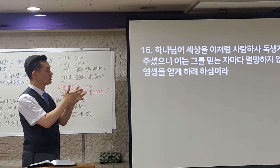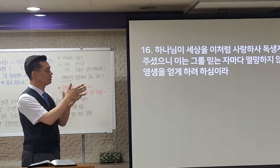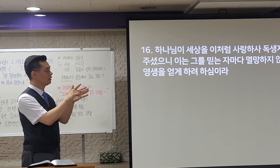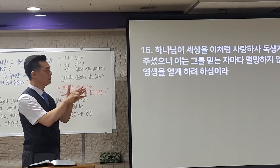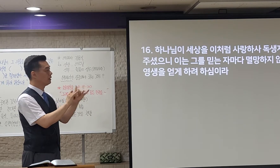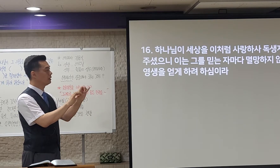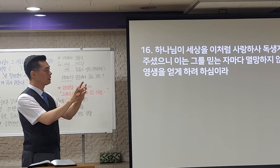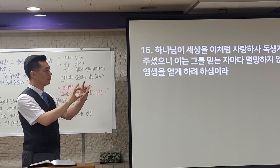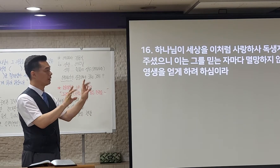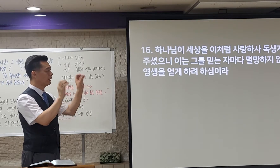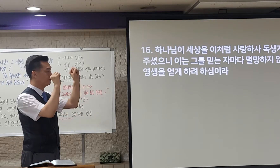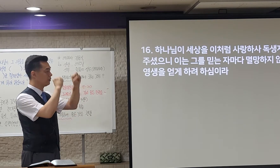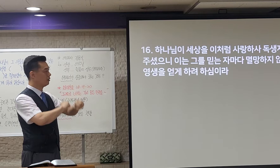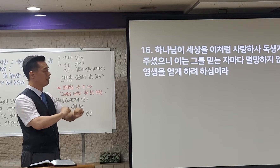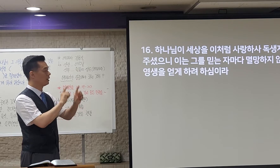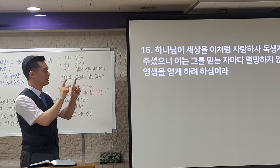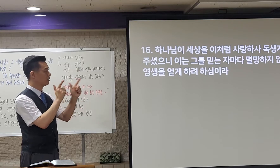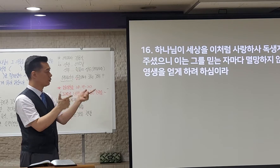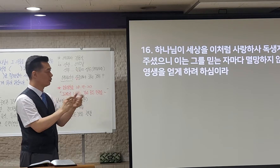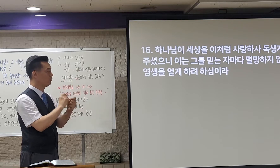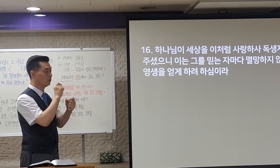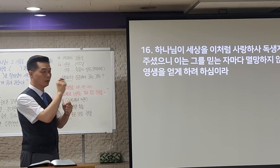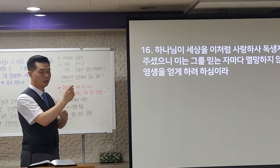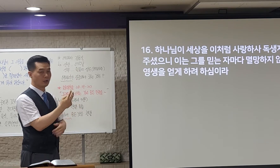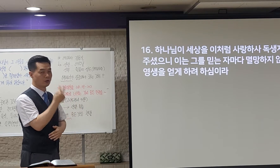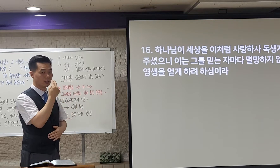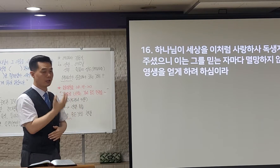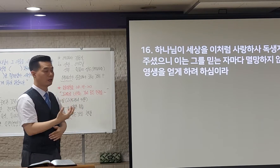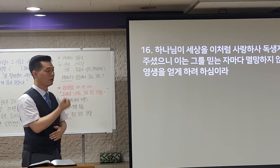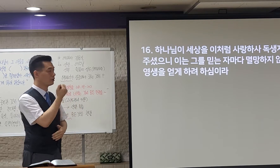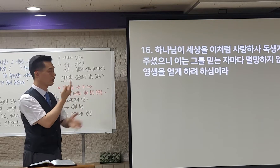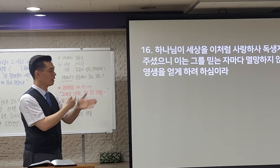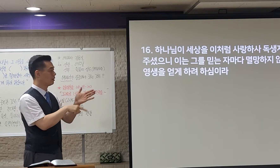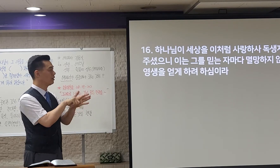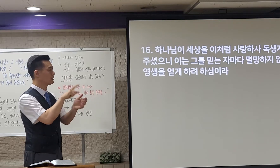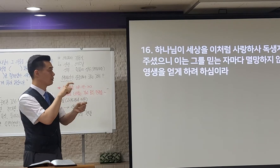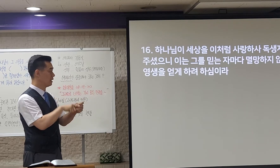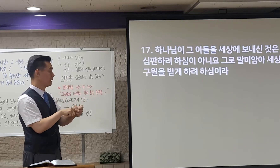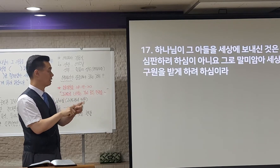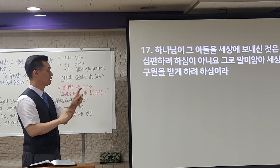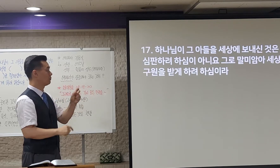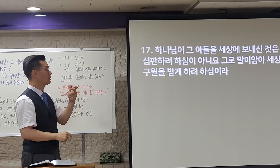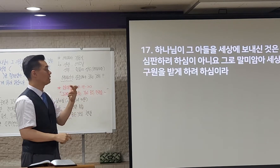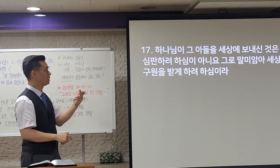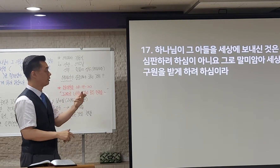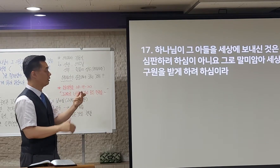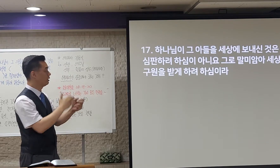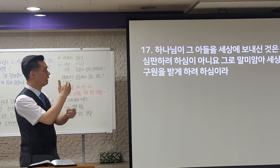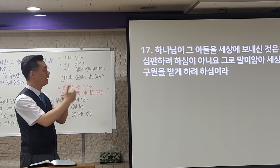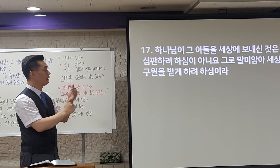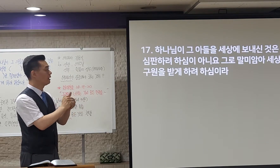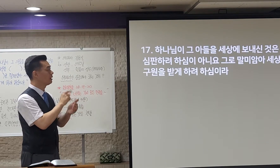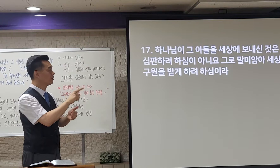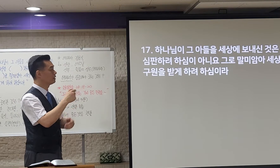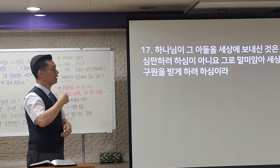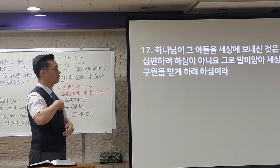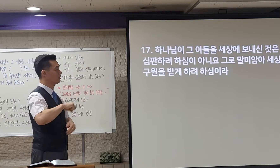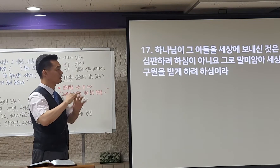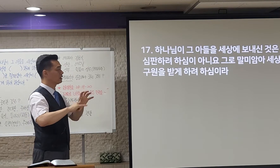그를 믿는 자마다 멸망하지 않고 영생을 얻게 하려 하심이라. 17절 하나님이 그 아들을